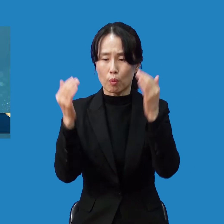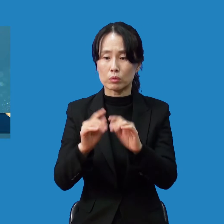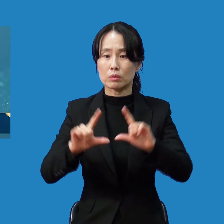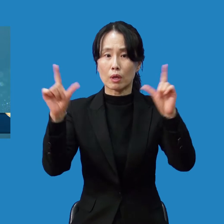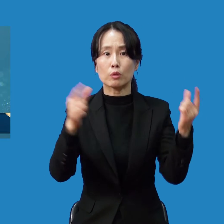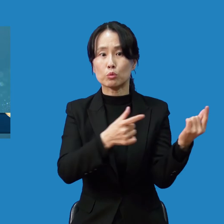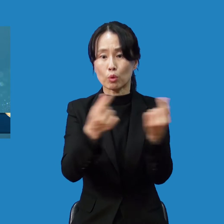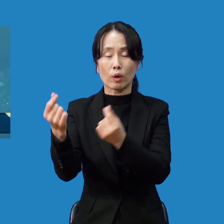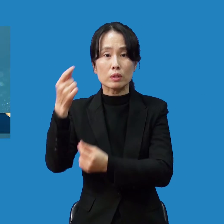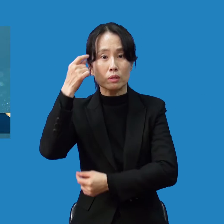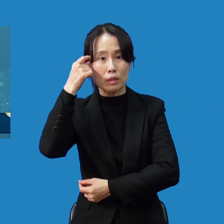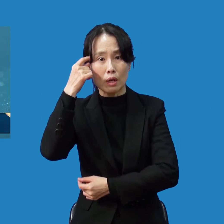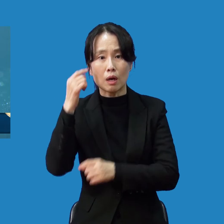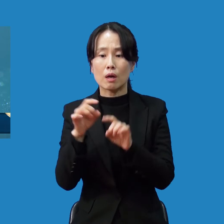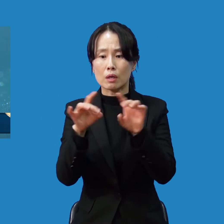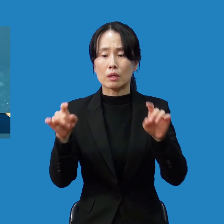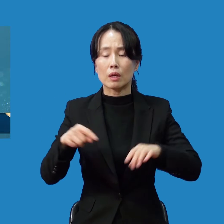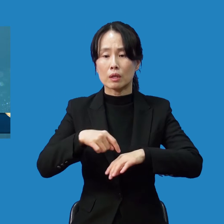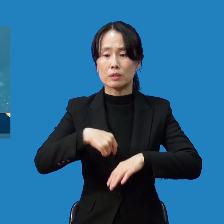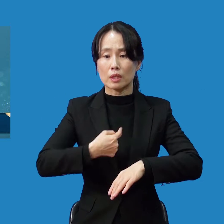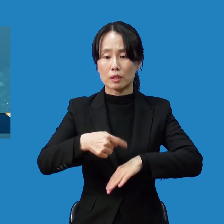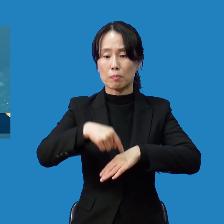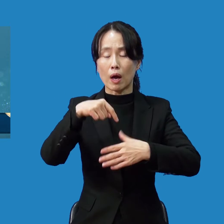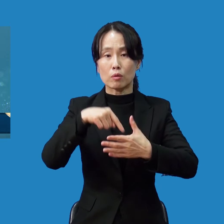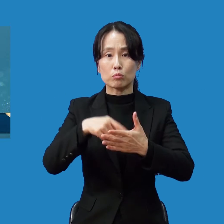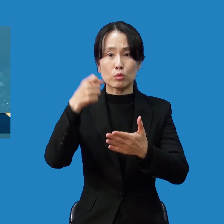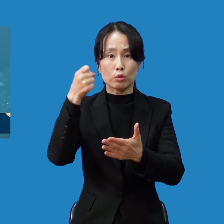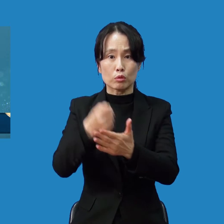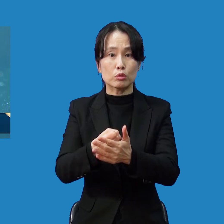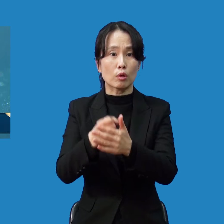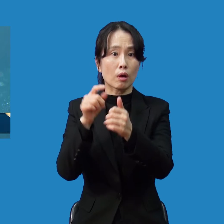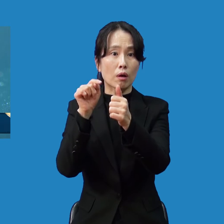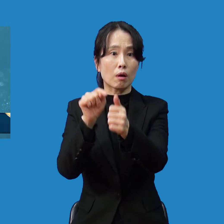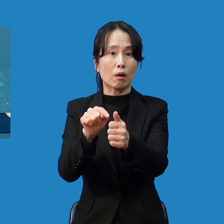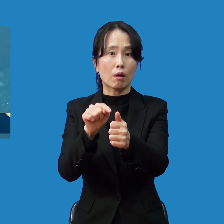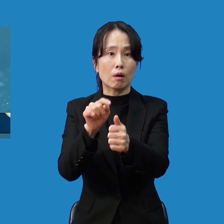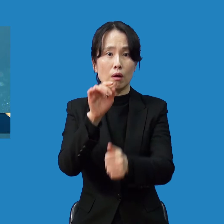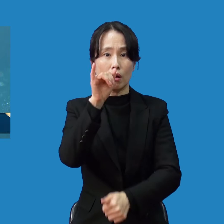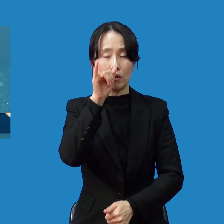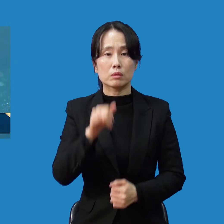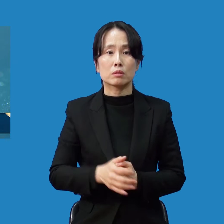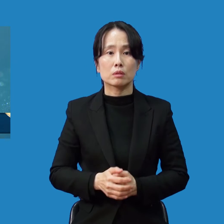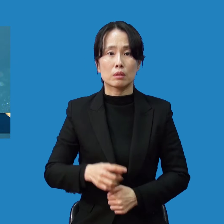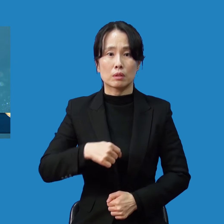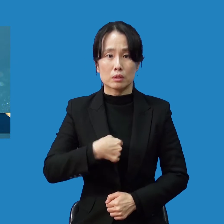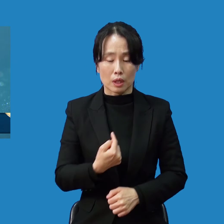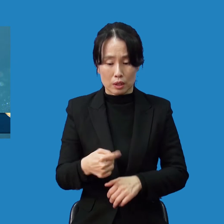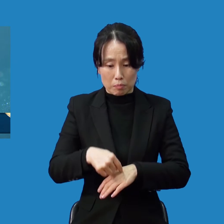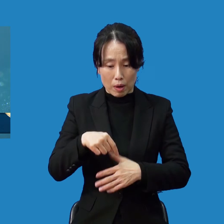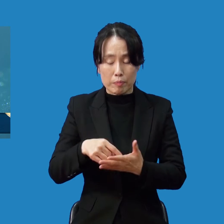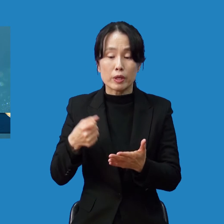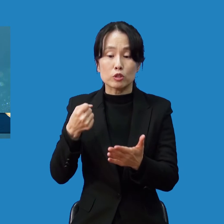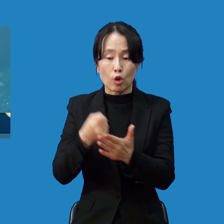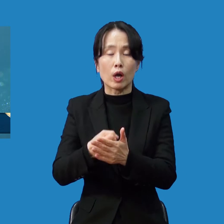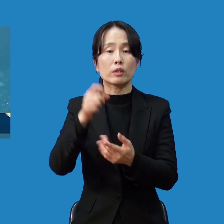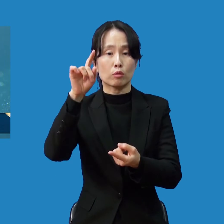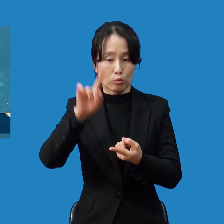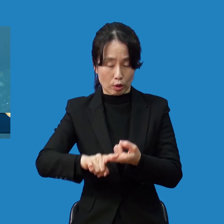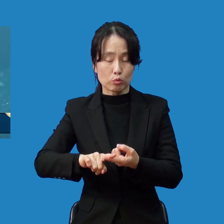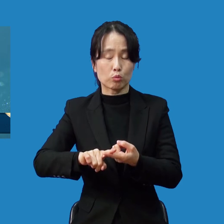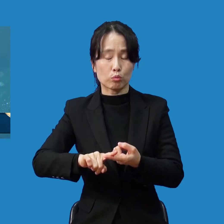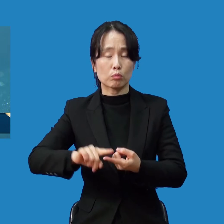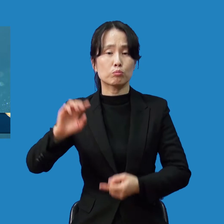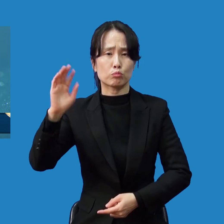여기나니 각각 자기 마음으로 확정할지니라 했습니다. 자기 마음에 정한 대로 하면